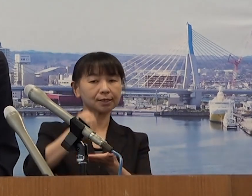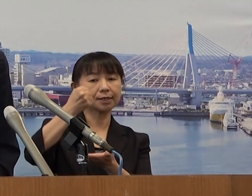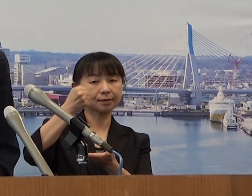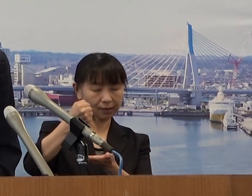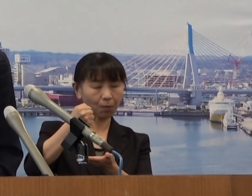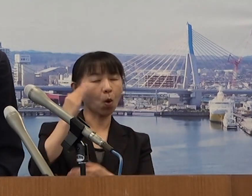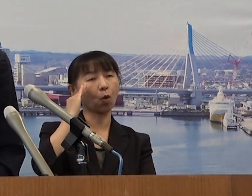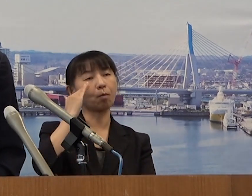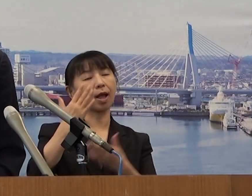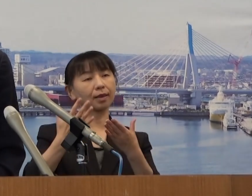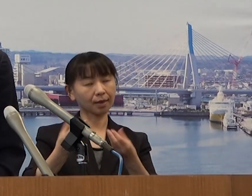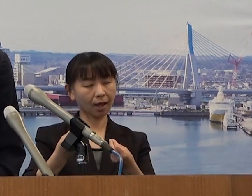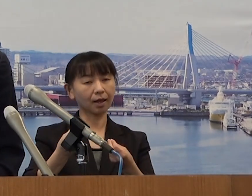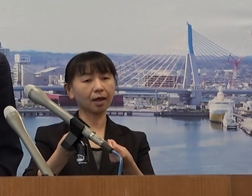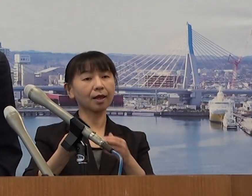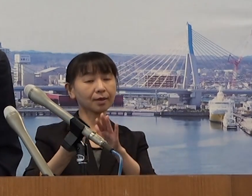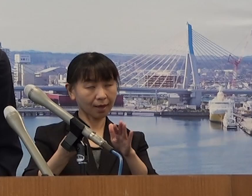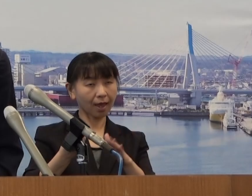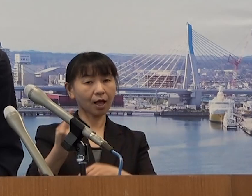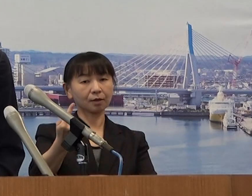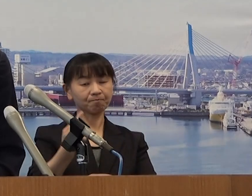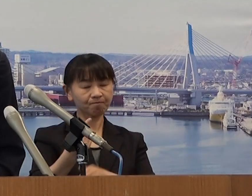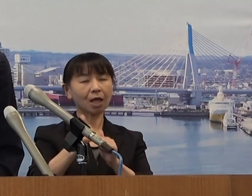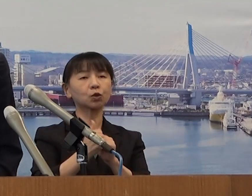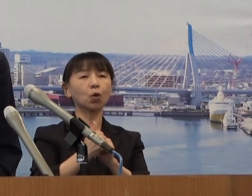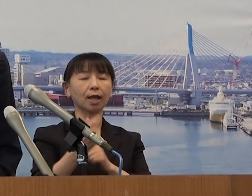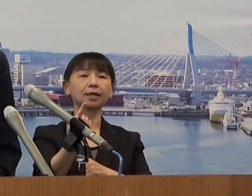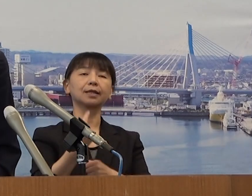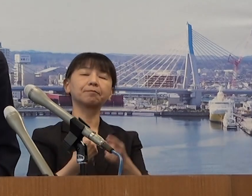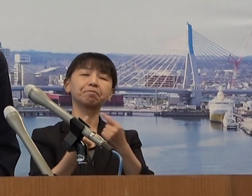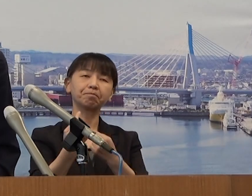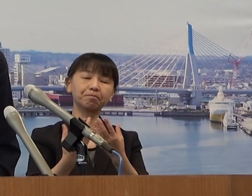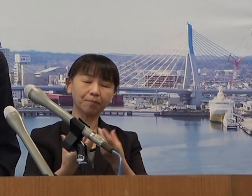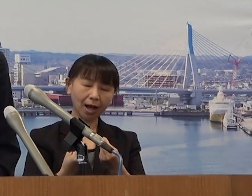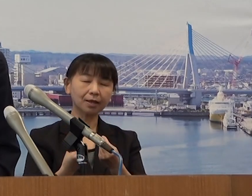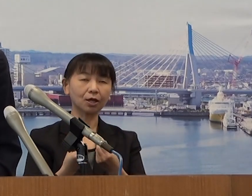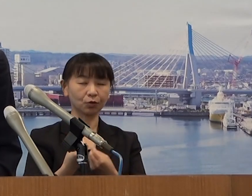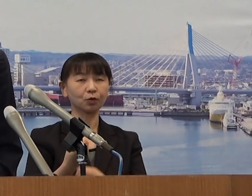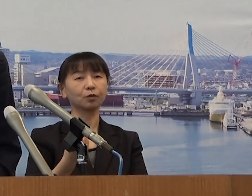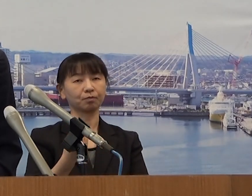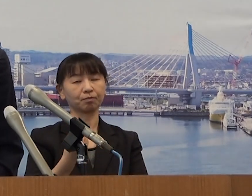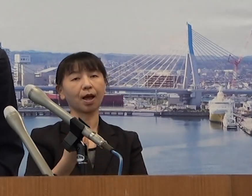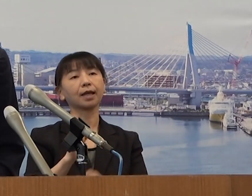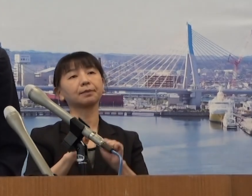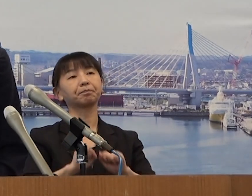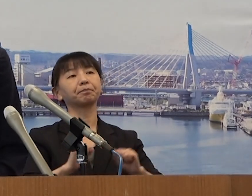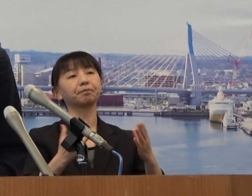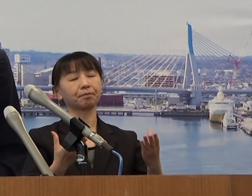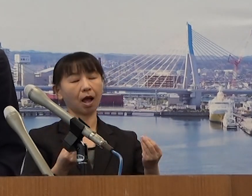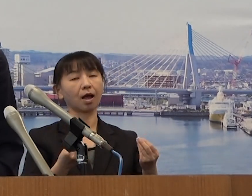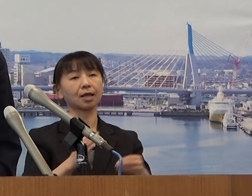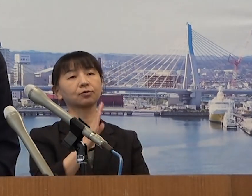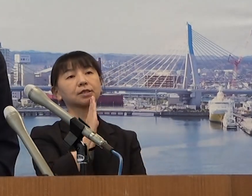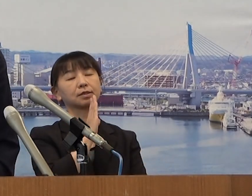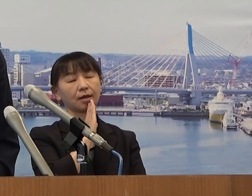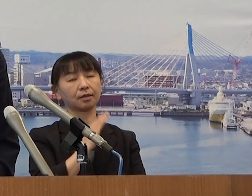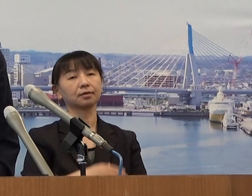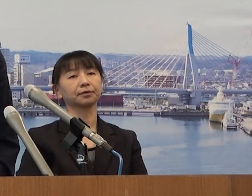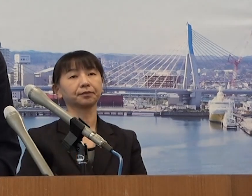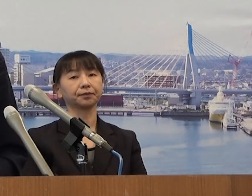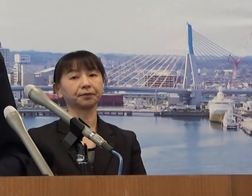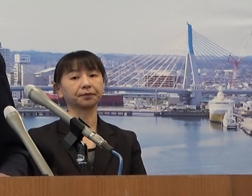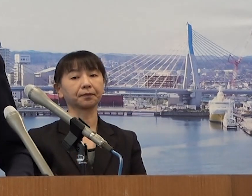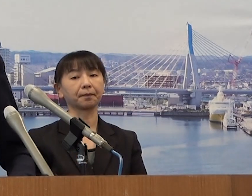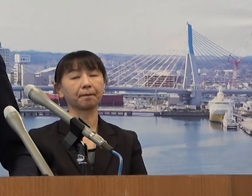って、市の社協に相談にいらっしゃるという方も少なからずいたわけです。で、それからまた